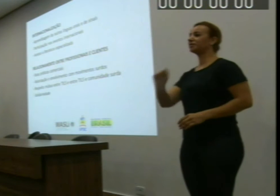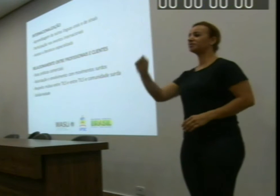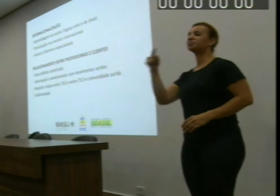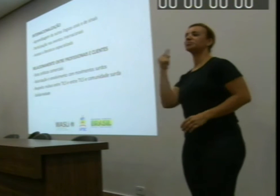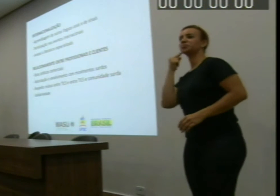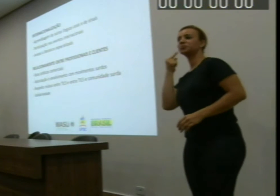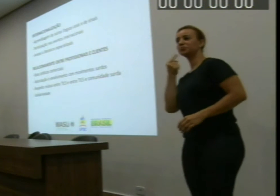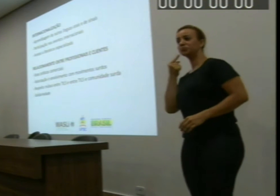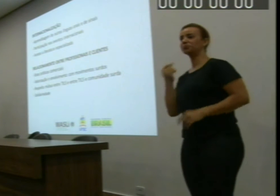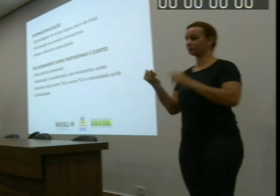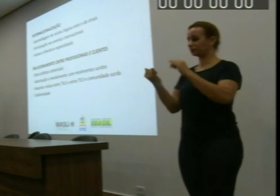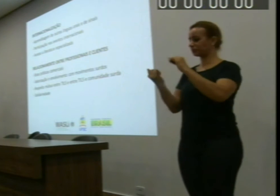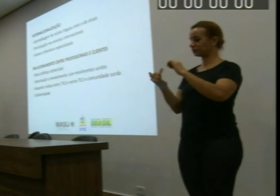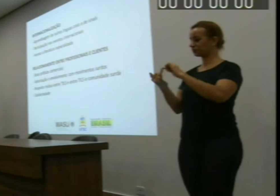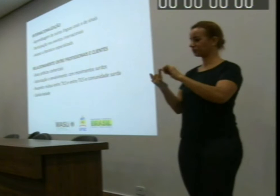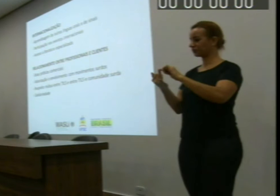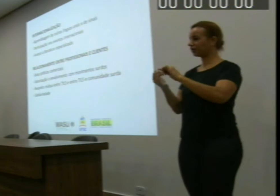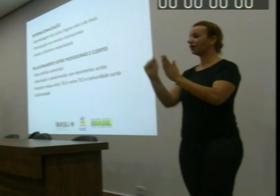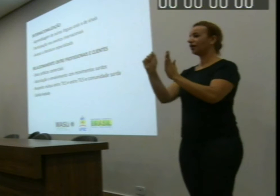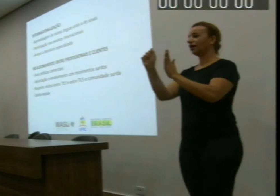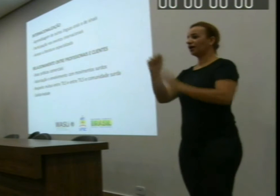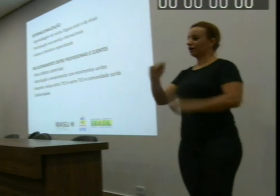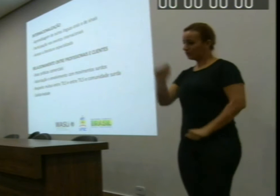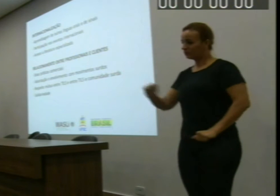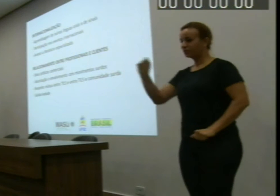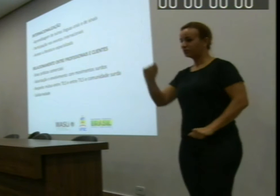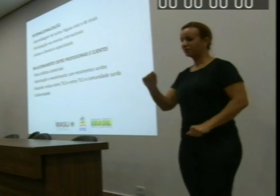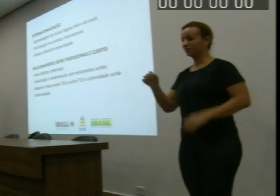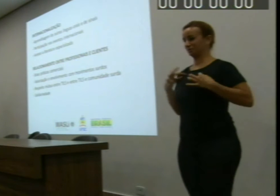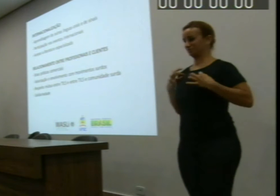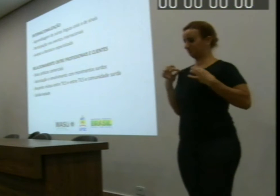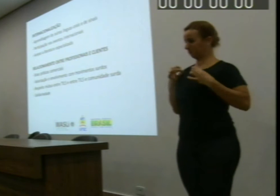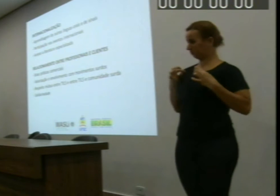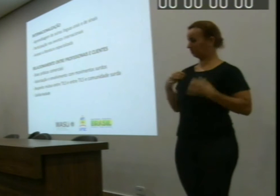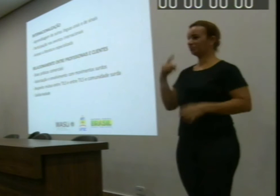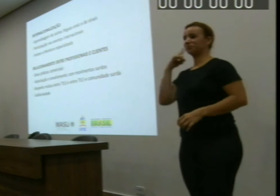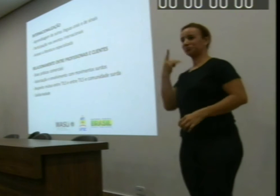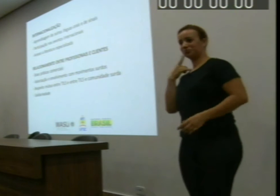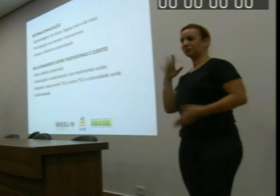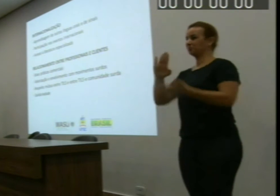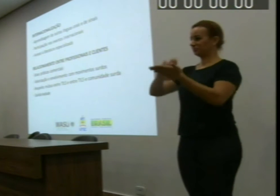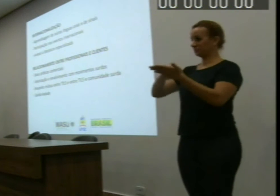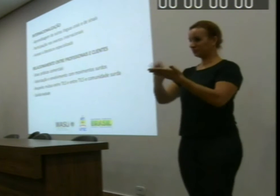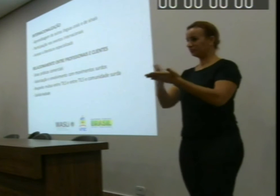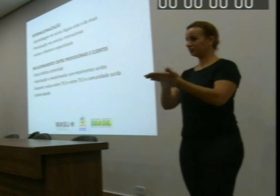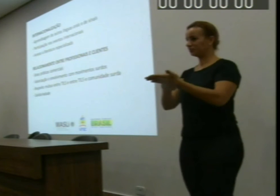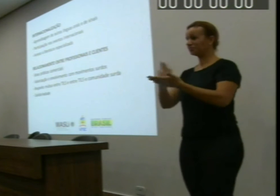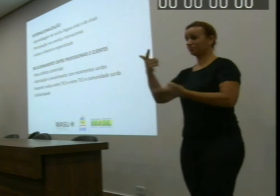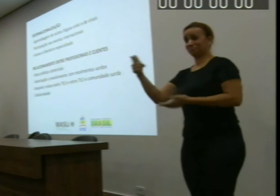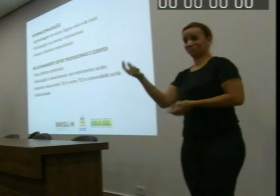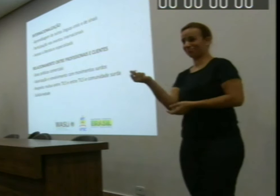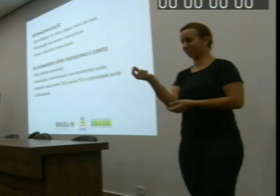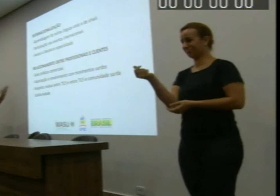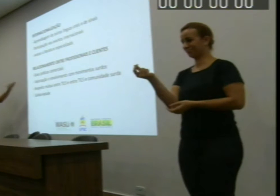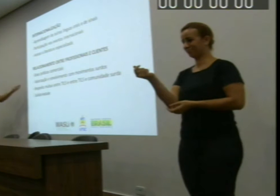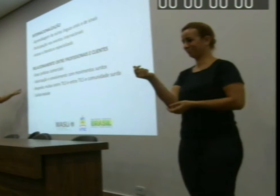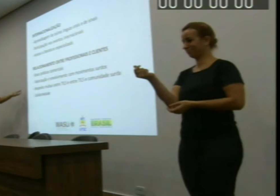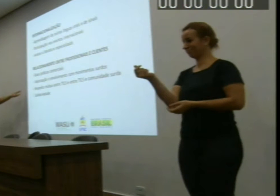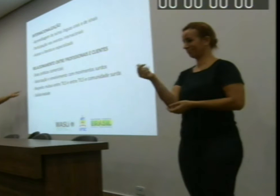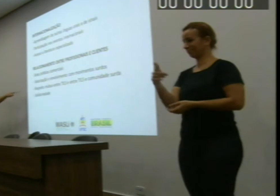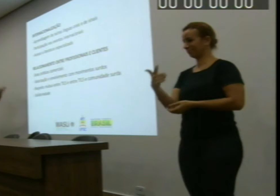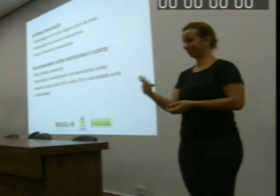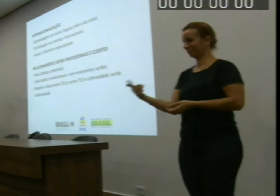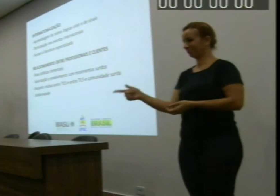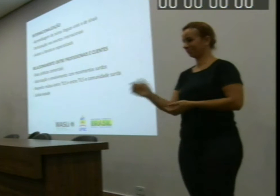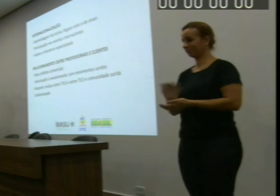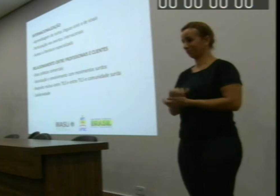voluntário em uma organização filantrópica que realmente são organizações sem fins lucrativos Então essas boas práticas